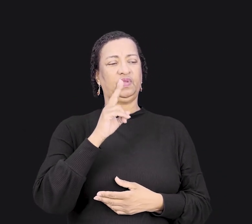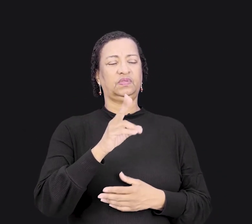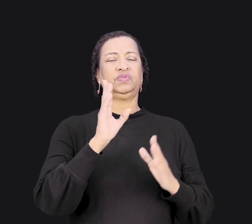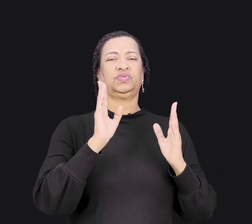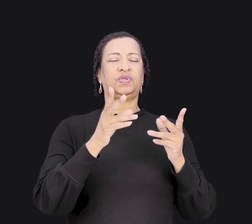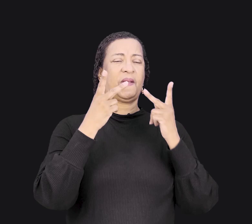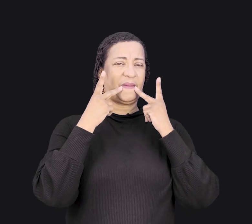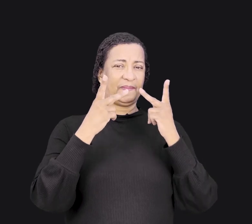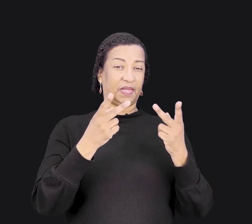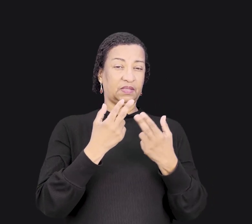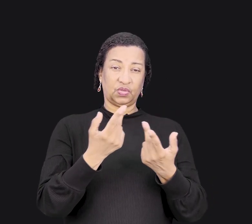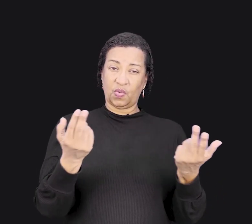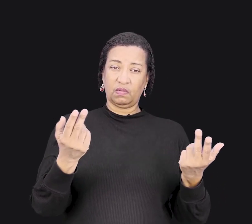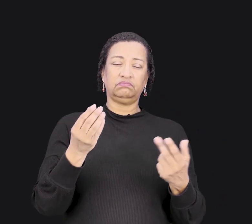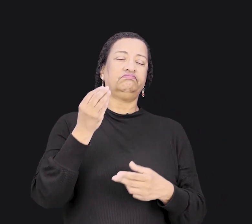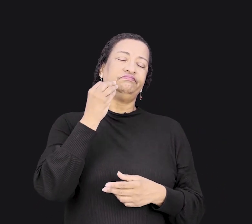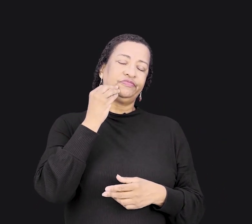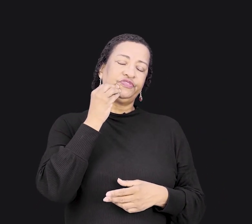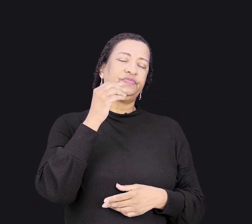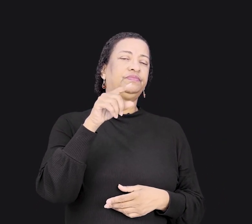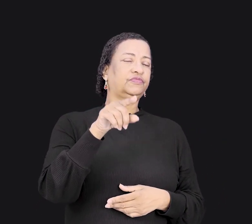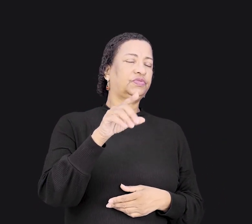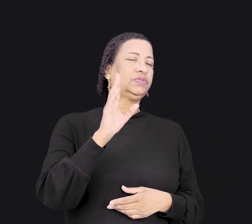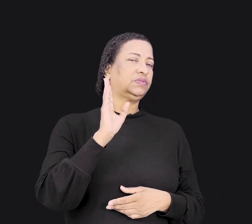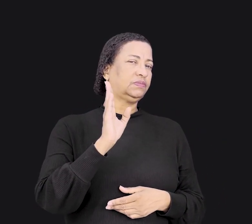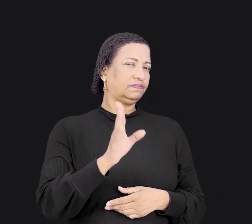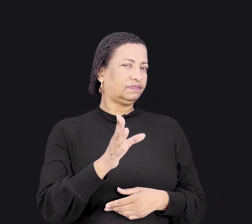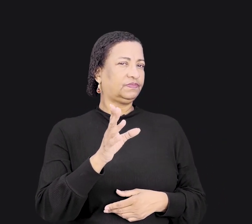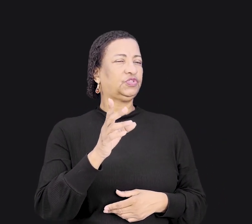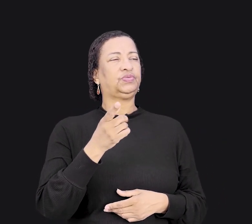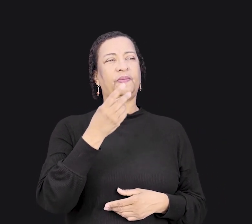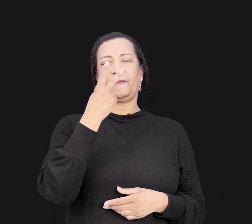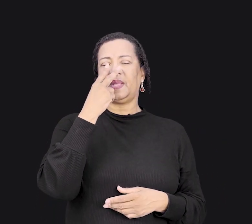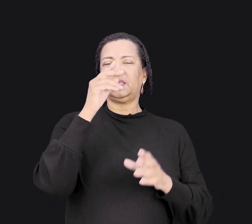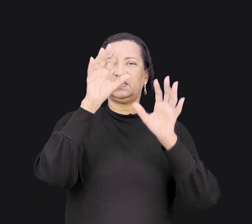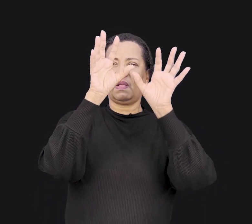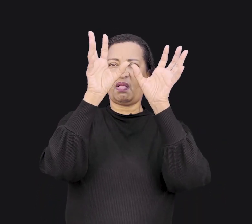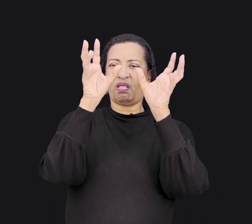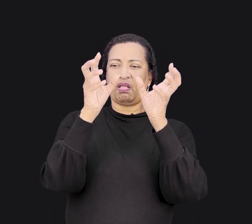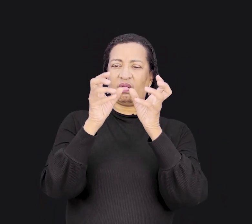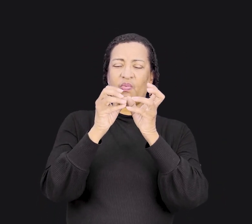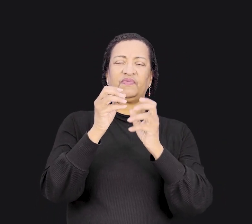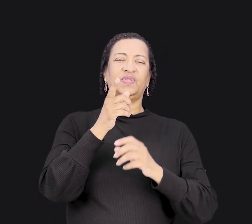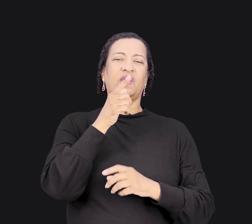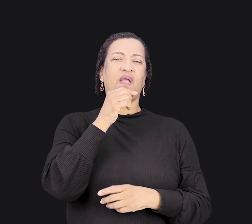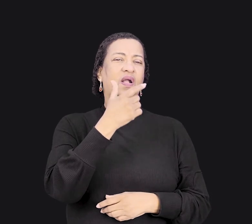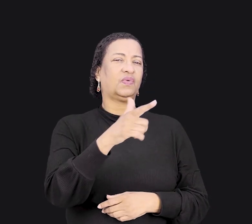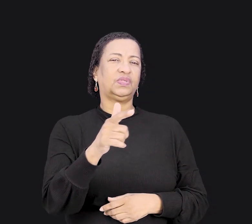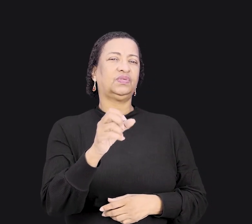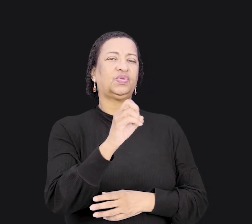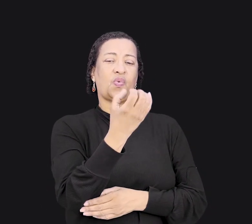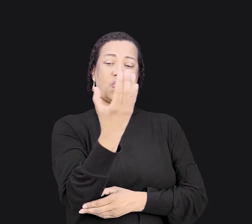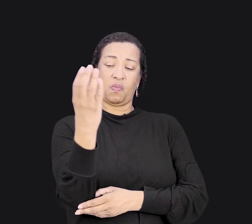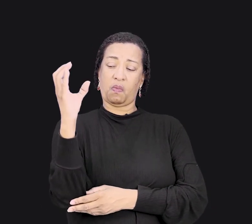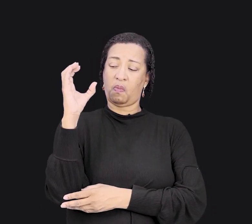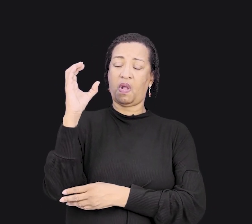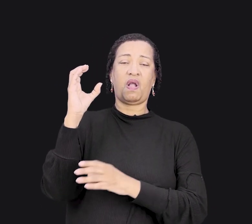desse tipo? Talvez você tenha sido, assim, uma nuvem sem água ou uma árvore de outono sem fruto.